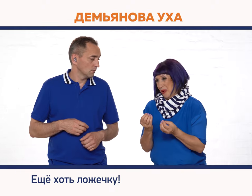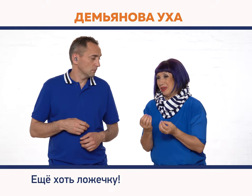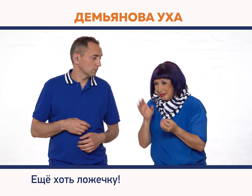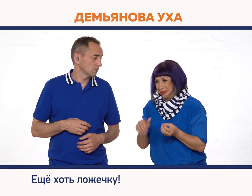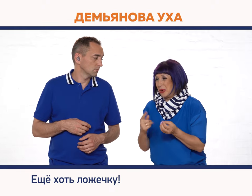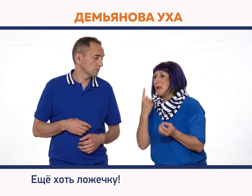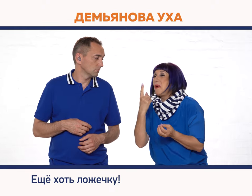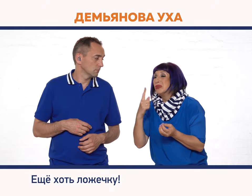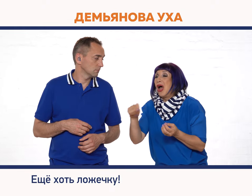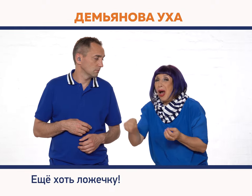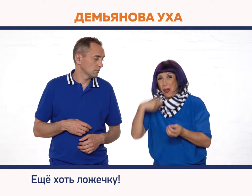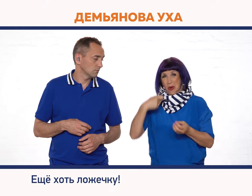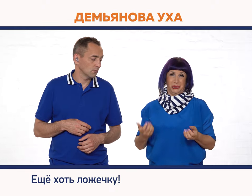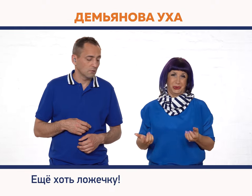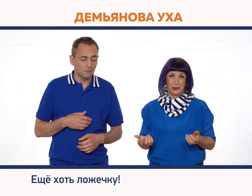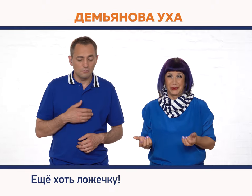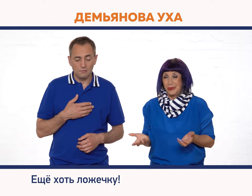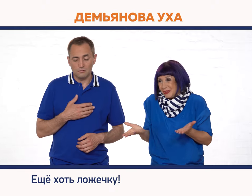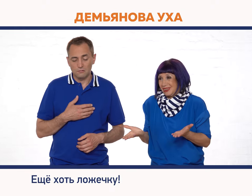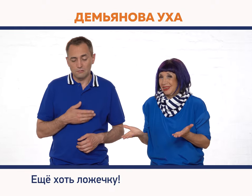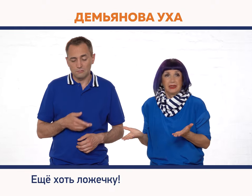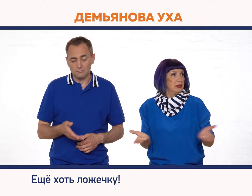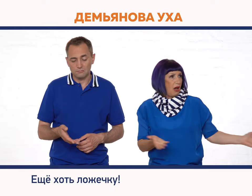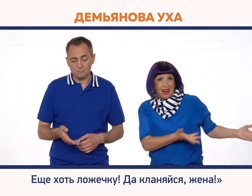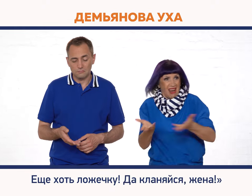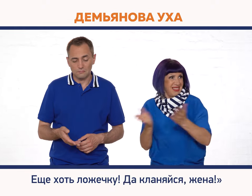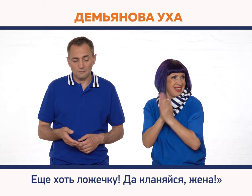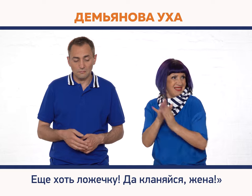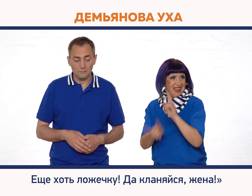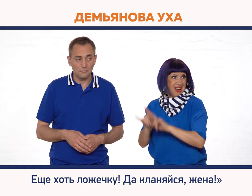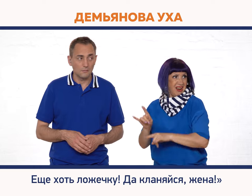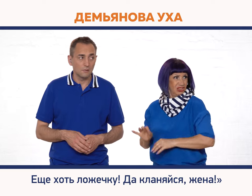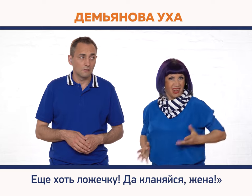еще хоть ложечку. Да кланяйся, жена.